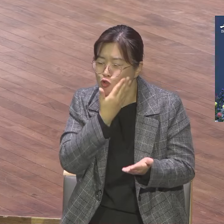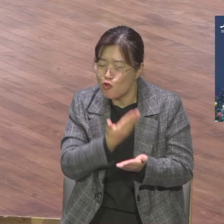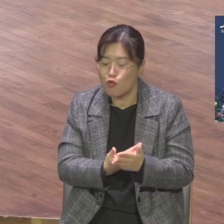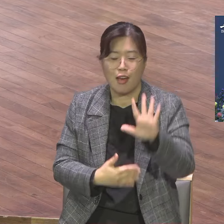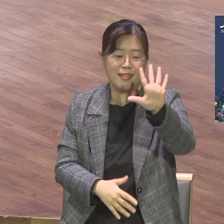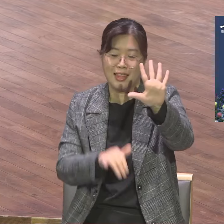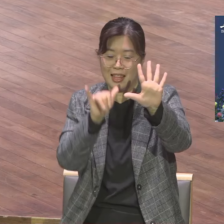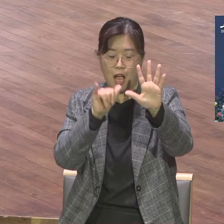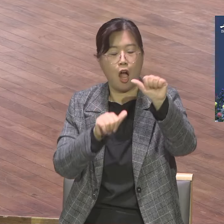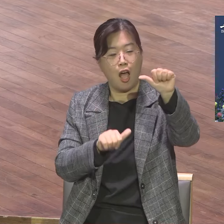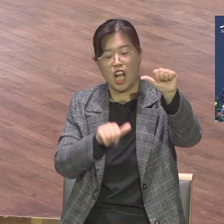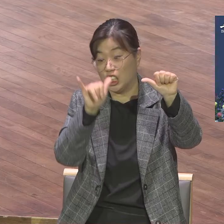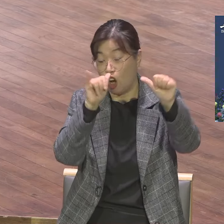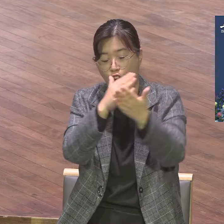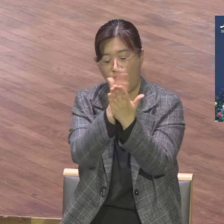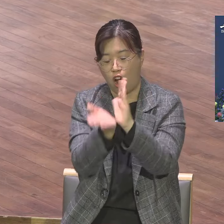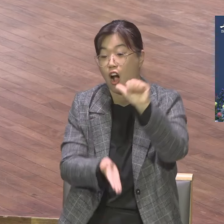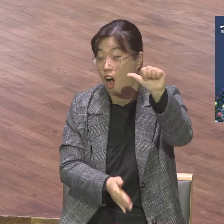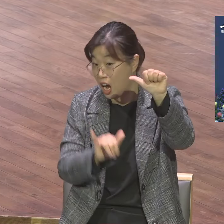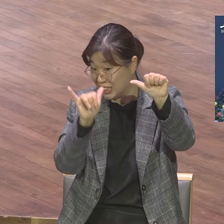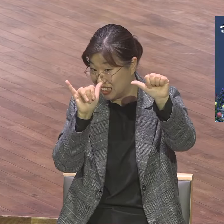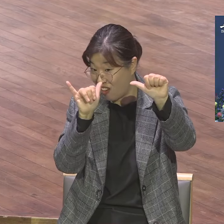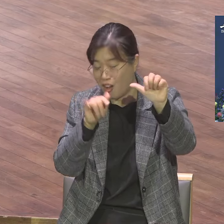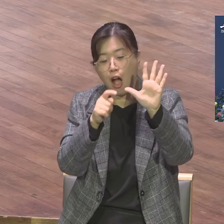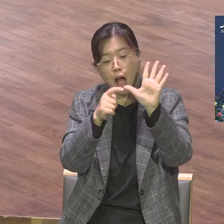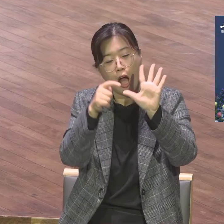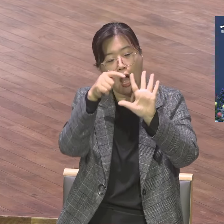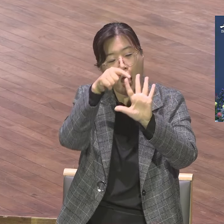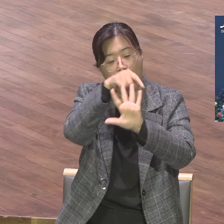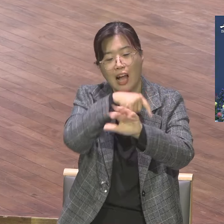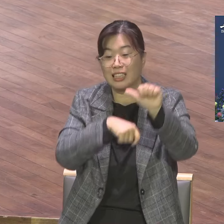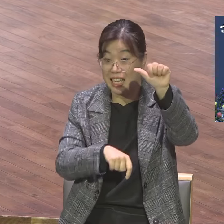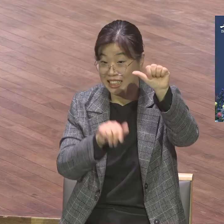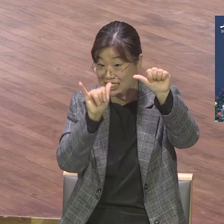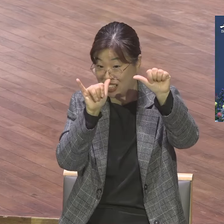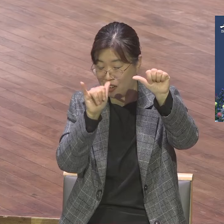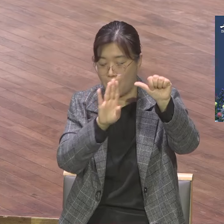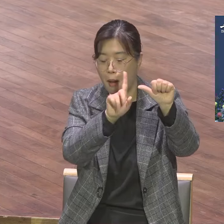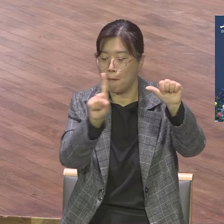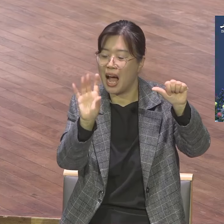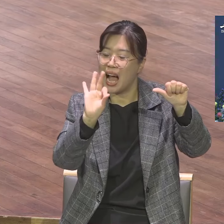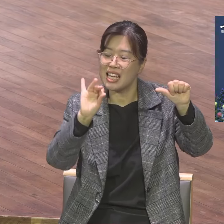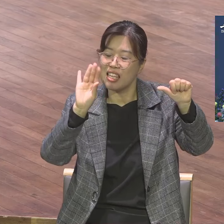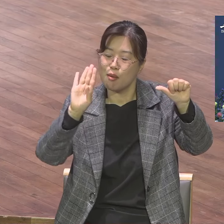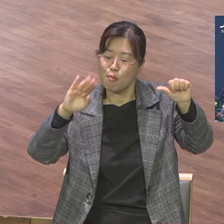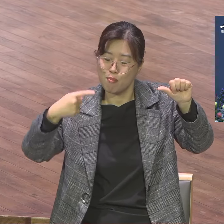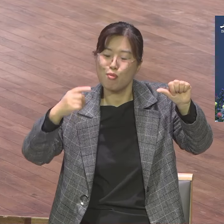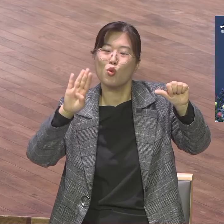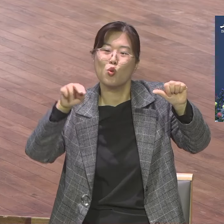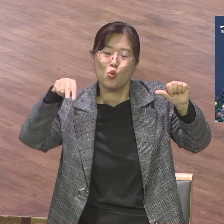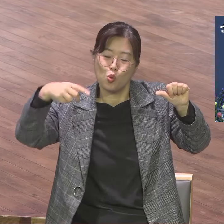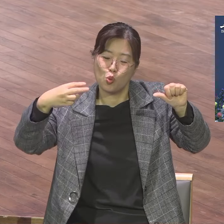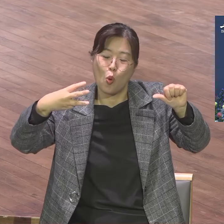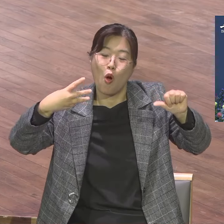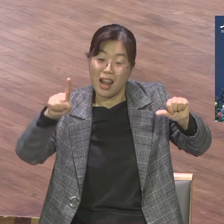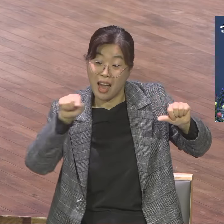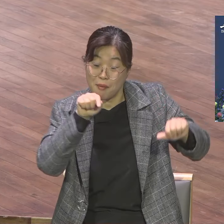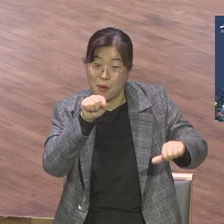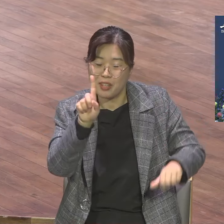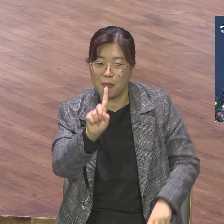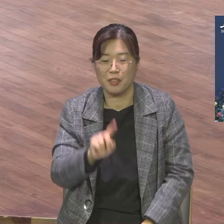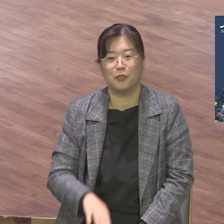오직 다섯 가지 있었어요. 그래서 이 바이브 솔라라 그렇게 말하는데 첫째가 뭐요? 솔라